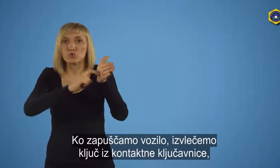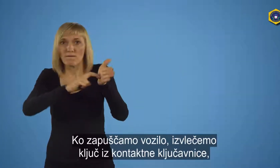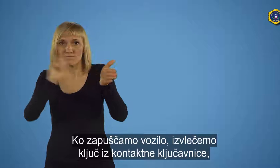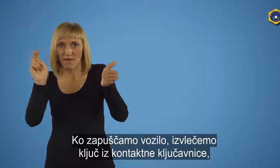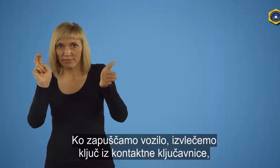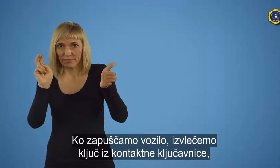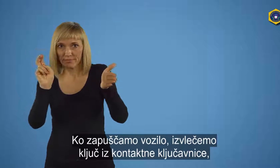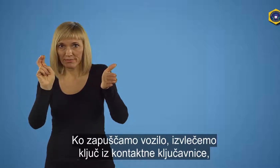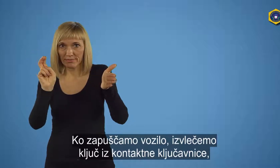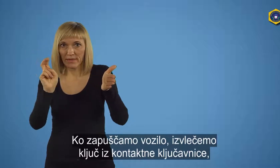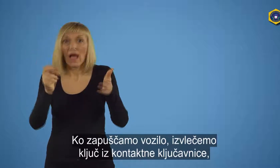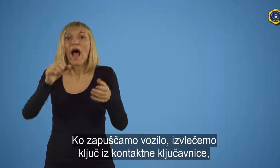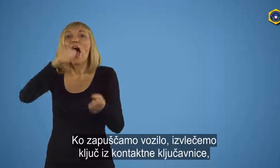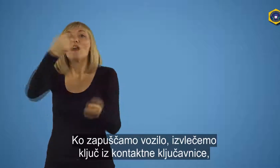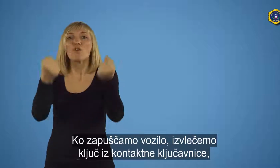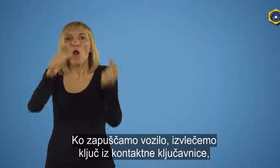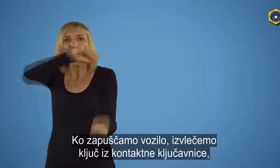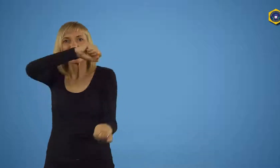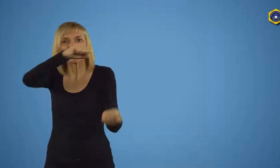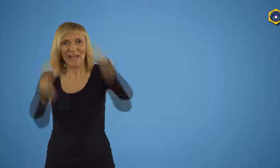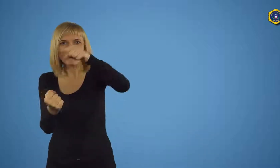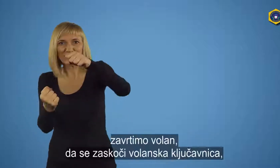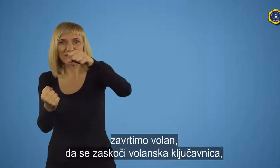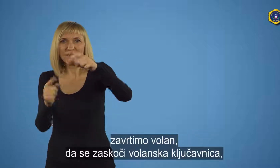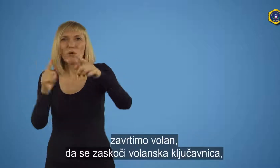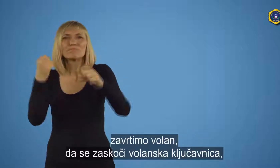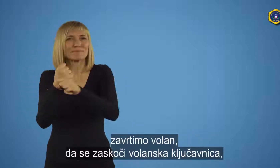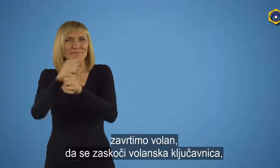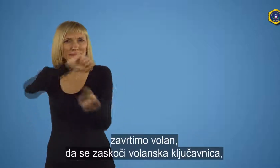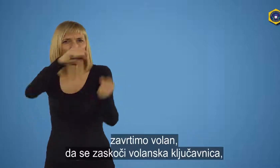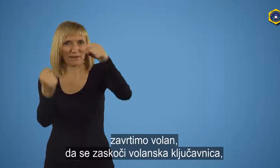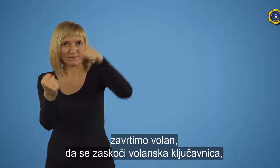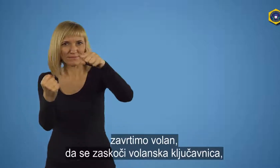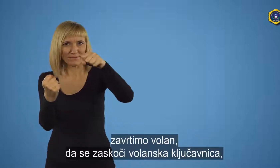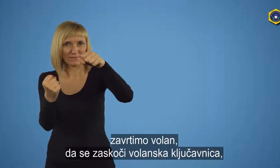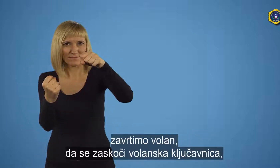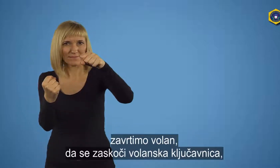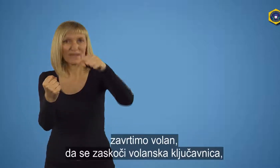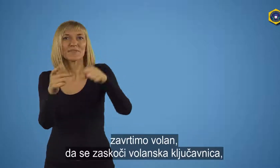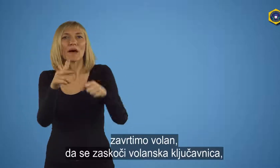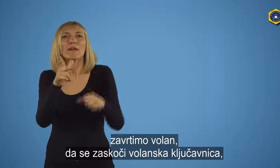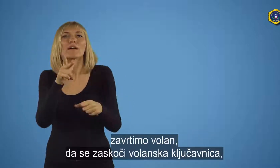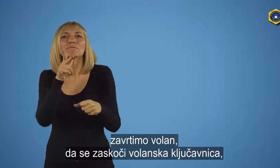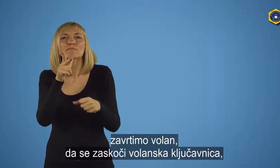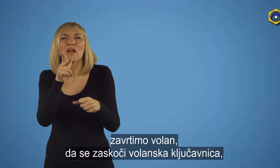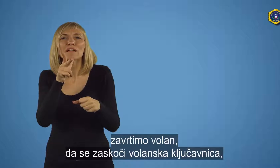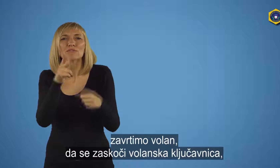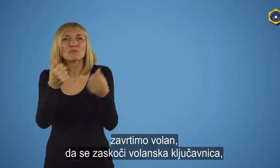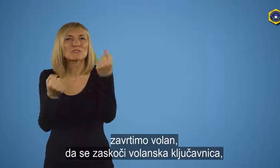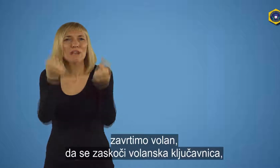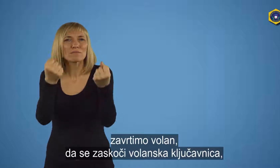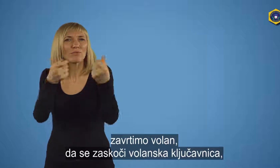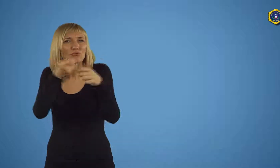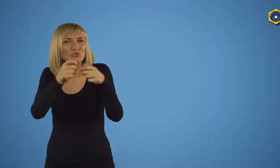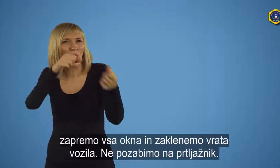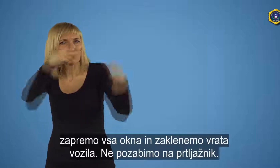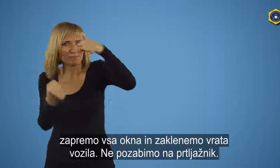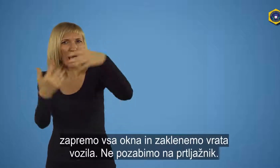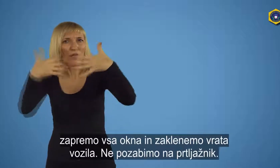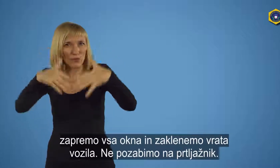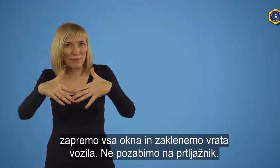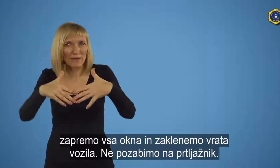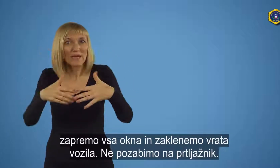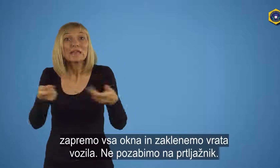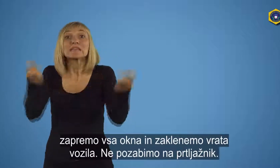iz kontaktne ključavnice, zavrtimo volan, da se zaskoči volanska ključavnica, zapremo vsa okna